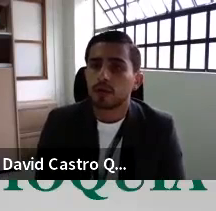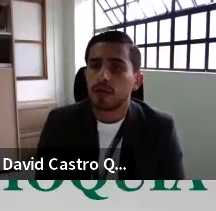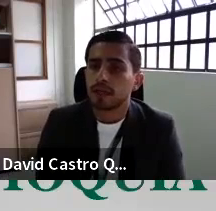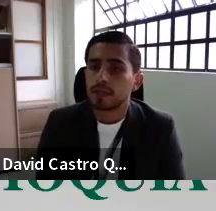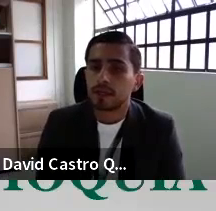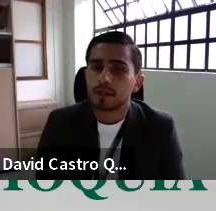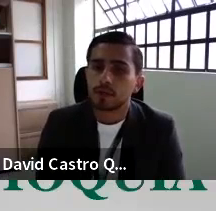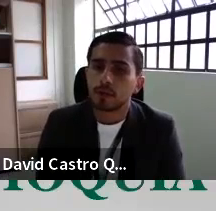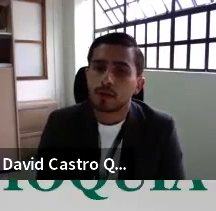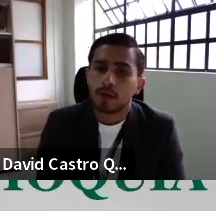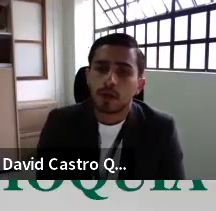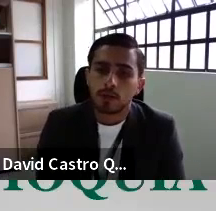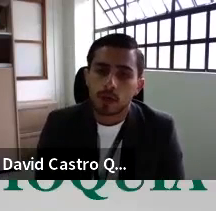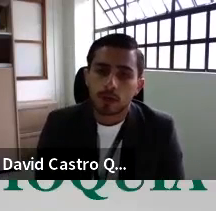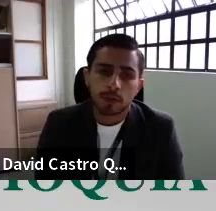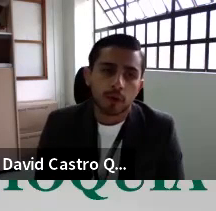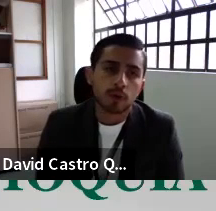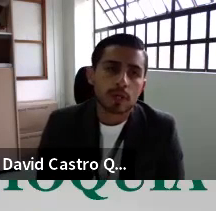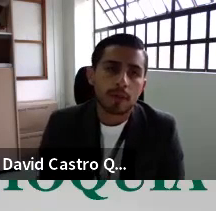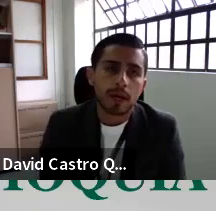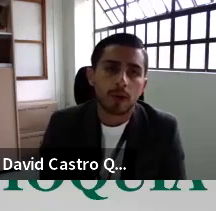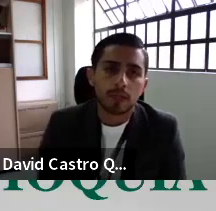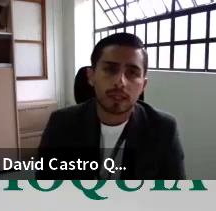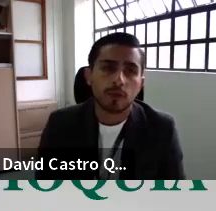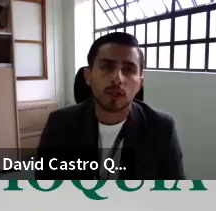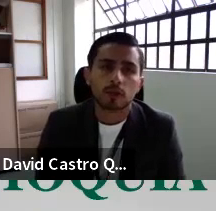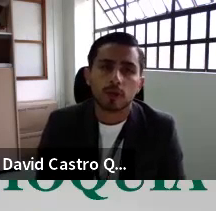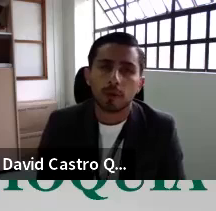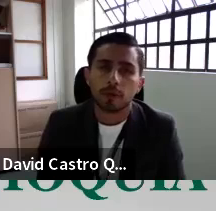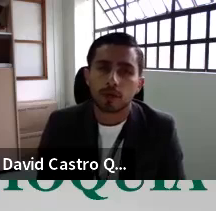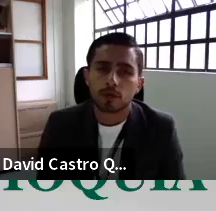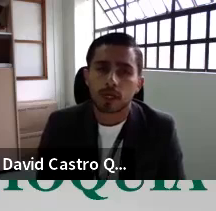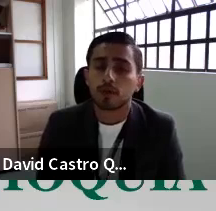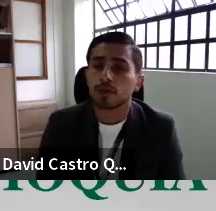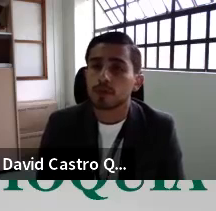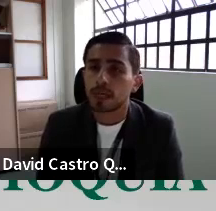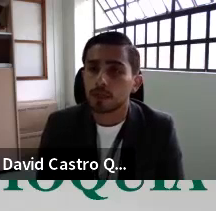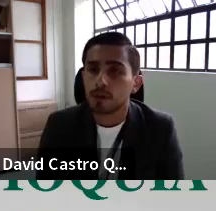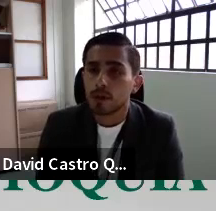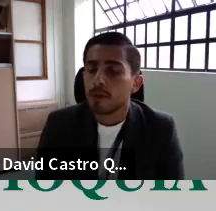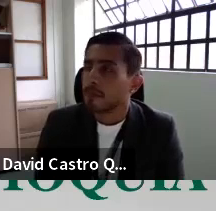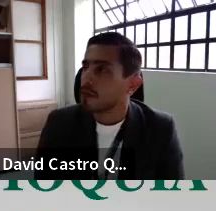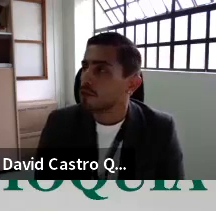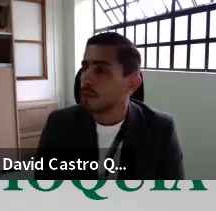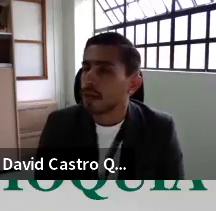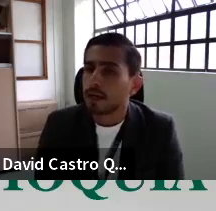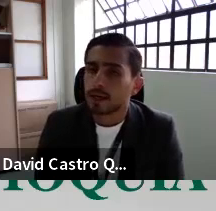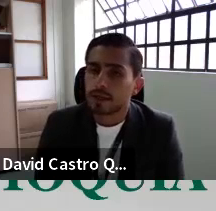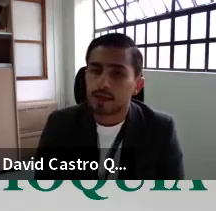jornada de investigación en su versión número 12 para conversar un poquito sobre apropiación social del conocimiento, que es un tema que desde hace